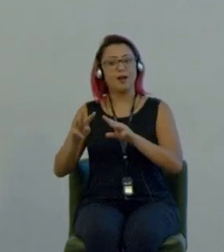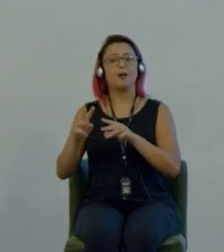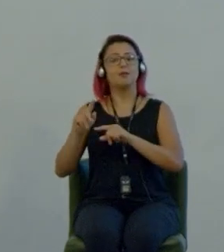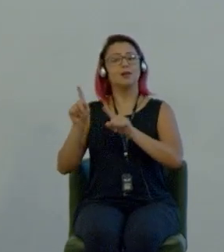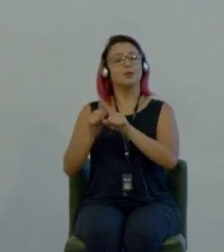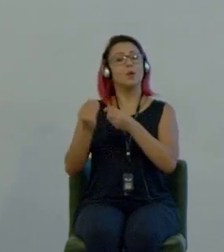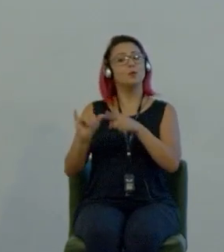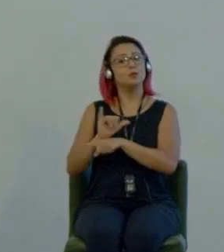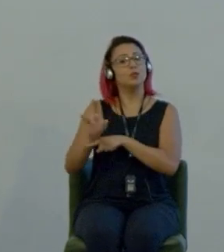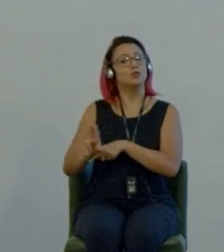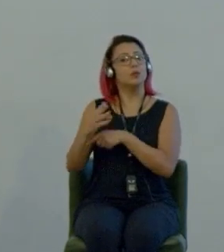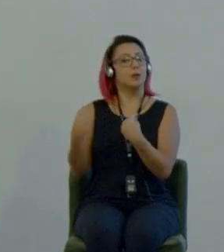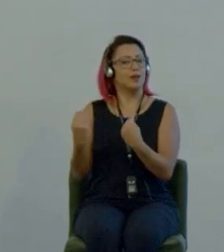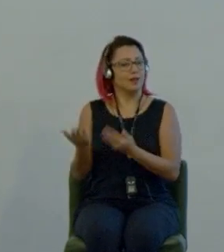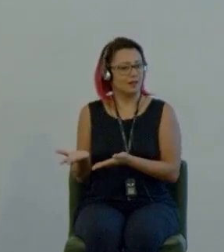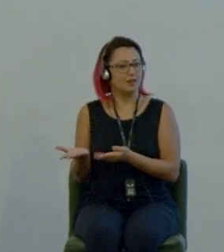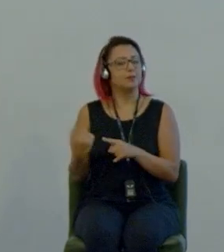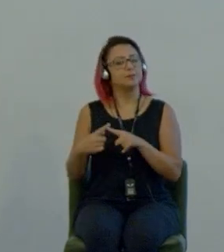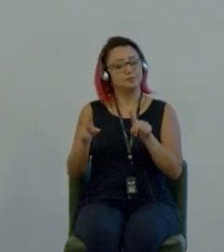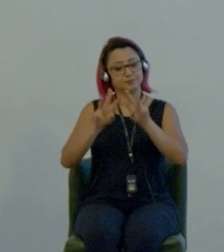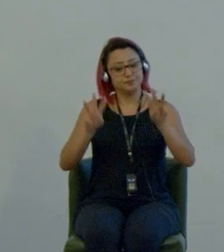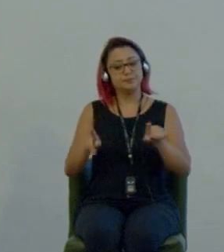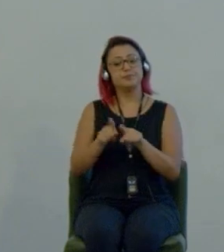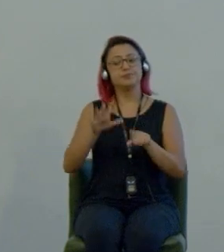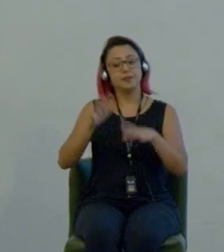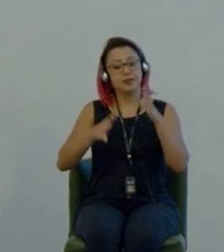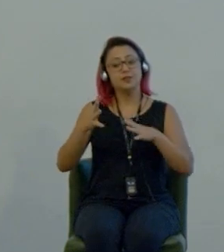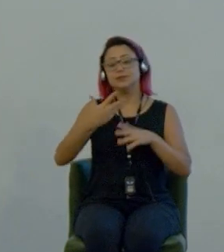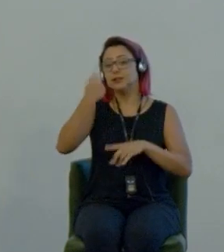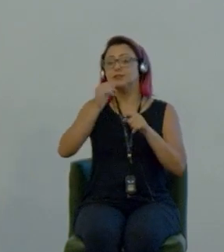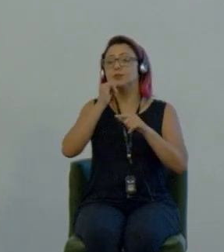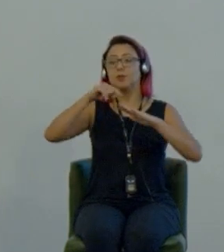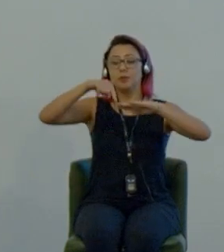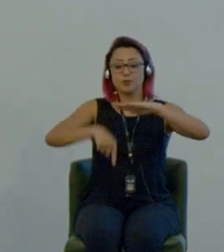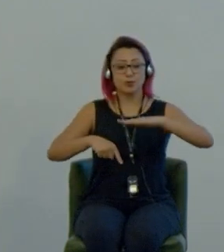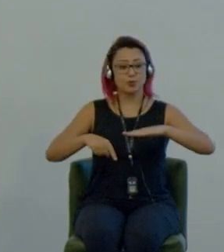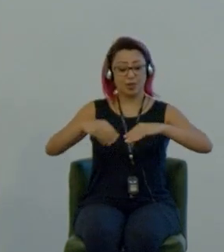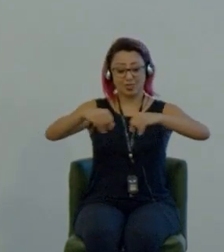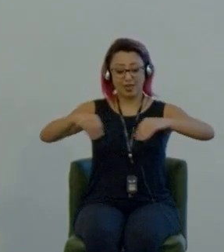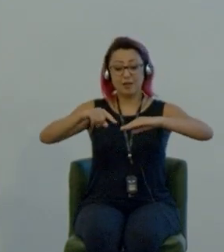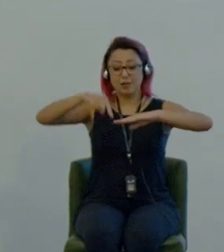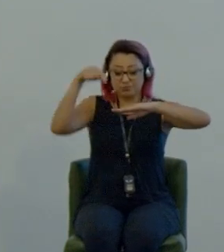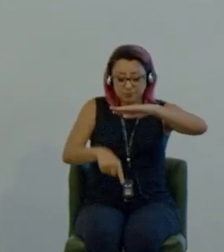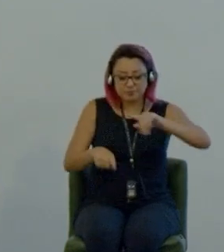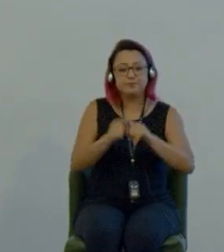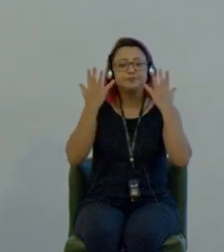elles oublient beaucoup de choses. Elles oublient les profondeurs, elles oublient les vivants, elles oublient